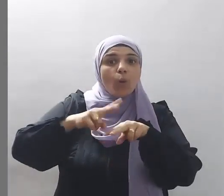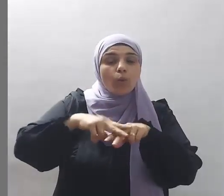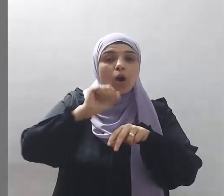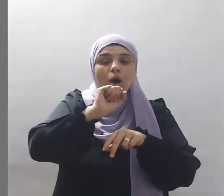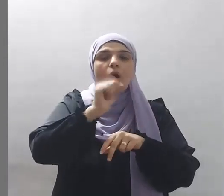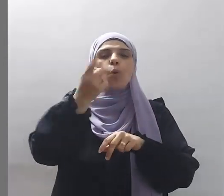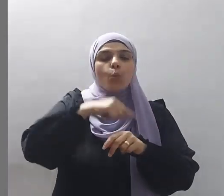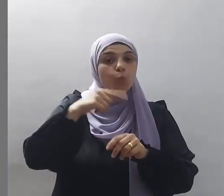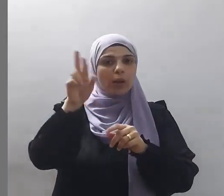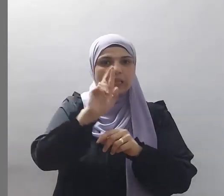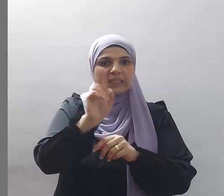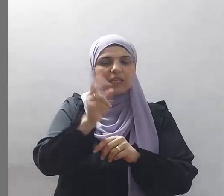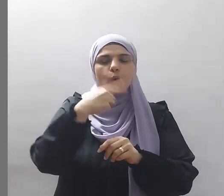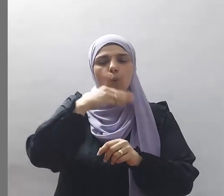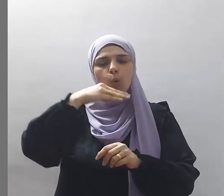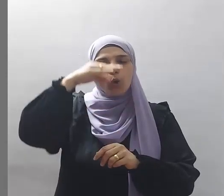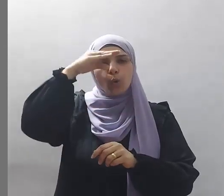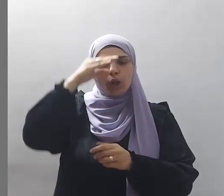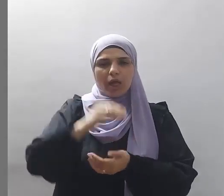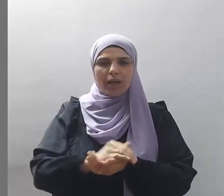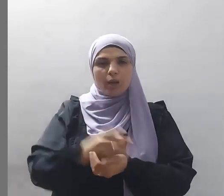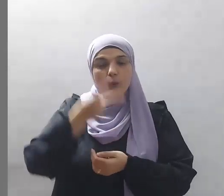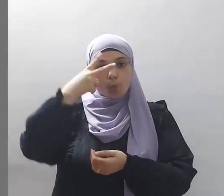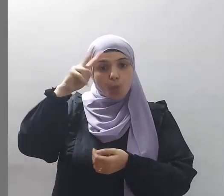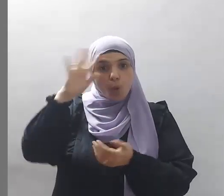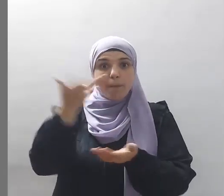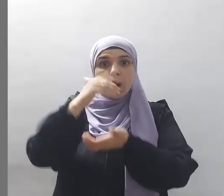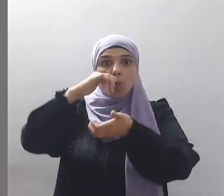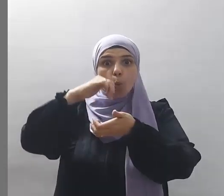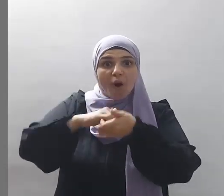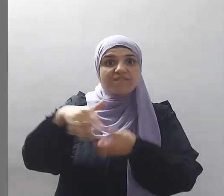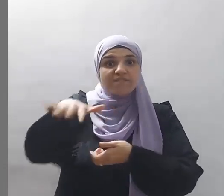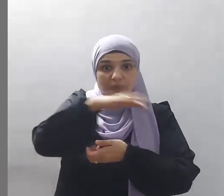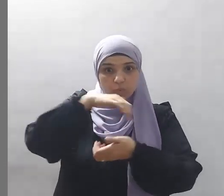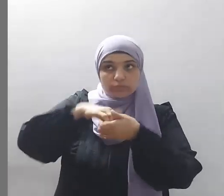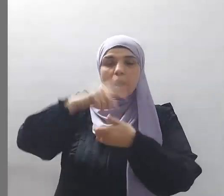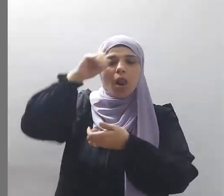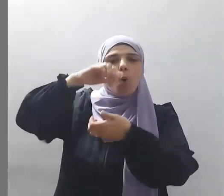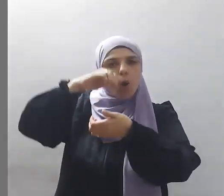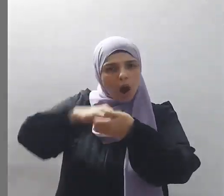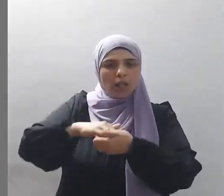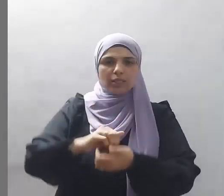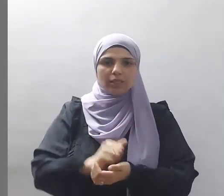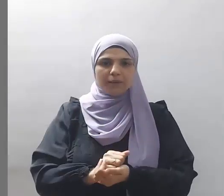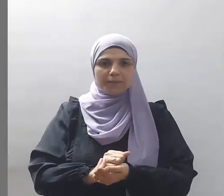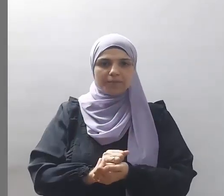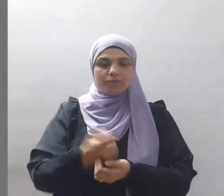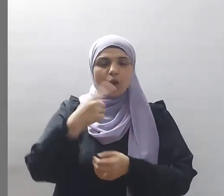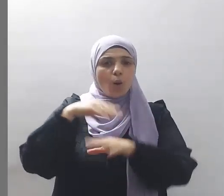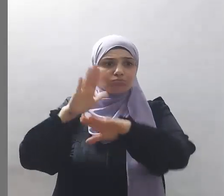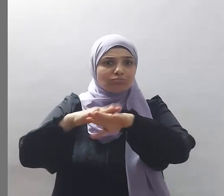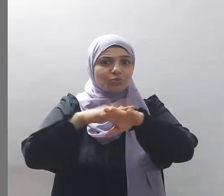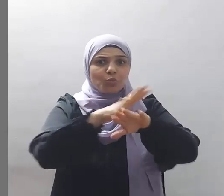والإنجيل والقرآن، ومن أوفى بعهده من الله. فاستبشروا ببيعكم